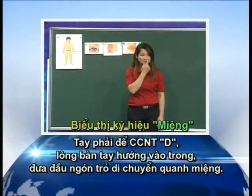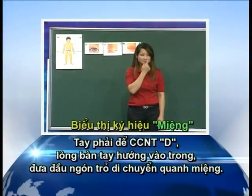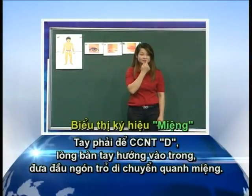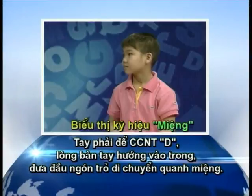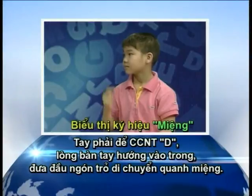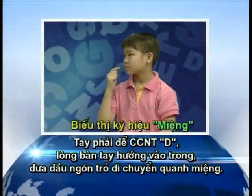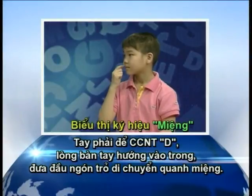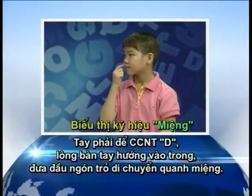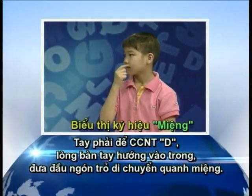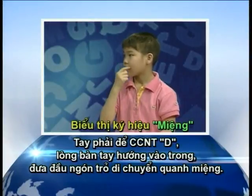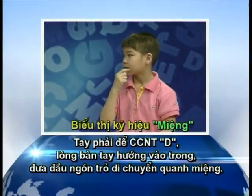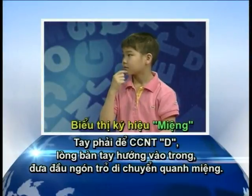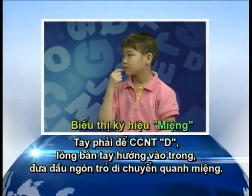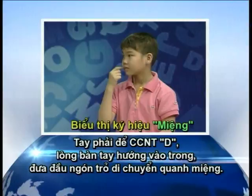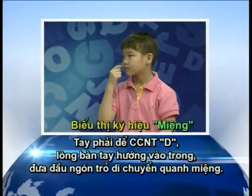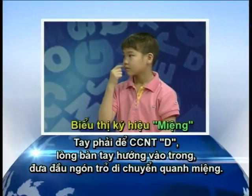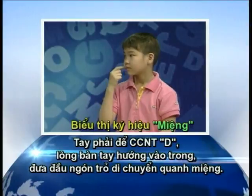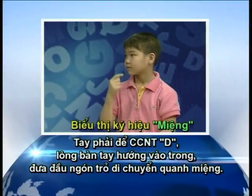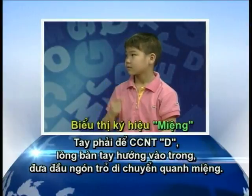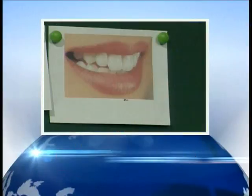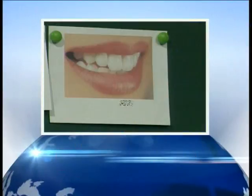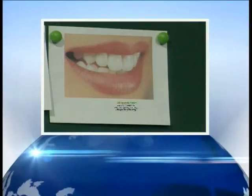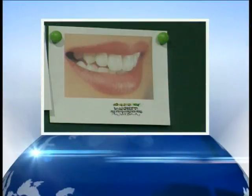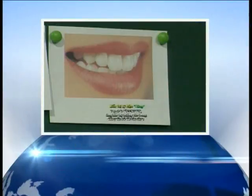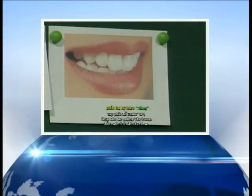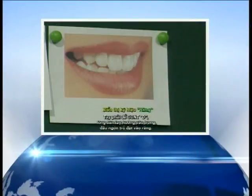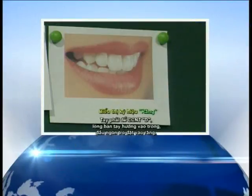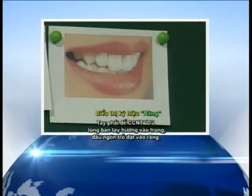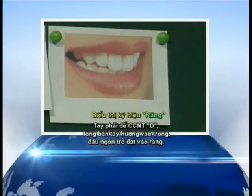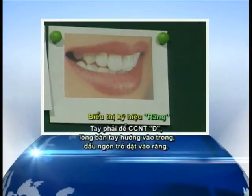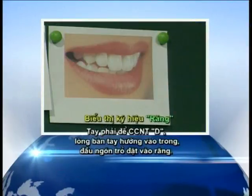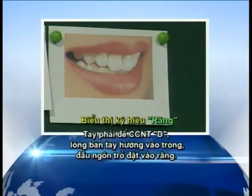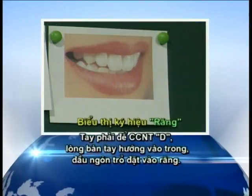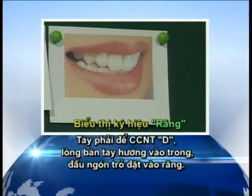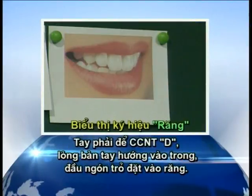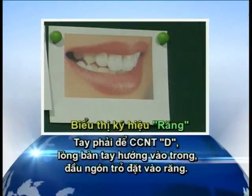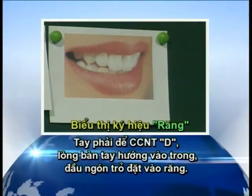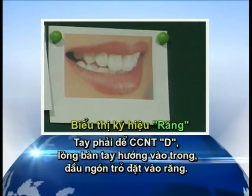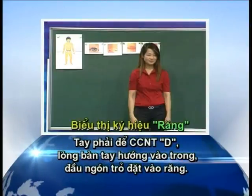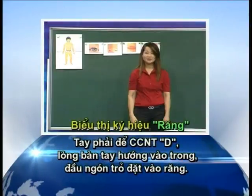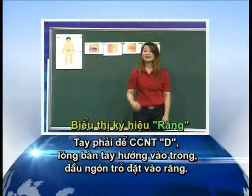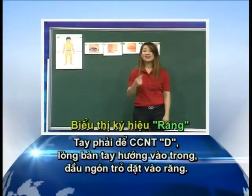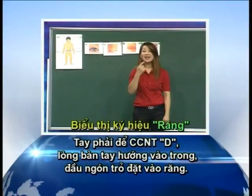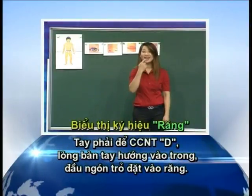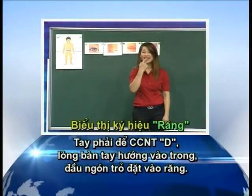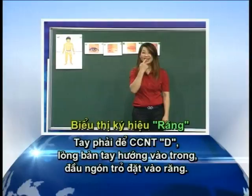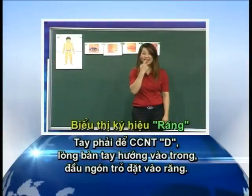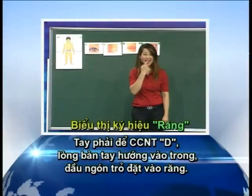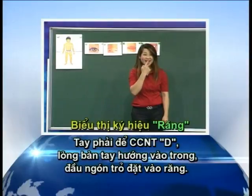Cách biểu thị ký hiệu mắt Tay phải để trước cái ngón tay theo hình chữ G Lòng bàn tay hướng vào trong Đầu ngón trỏ đặt